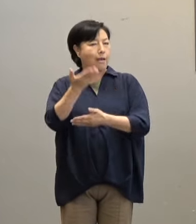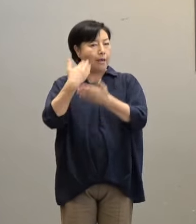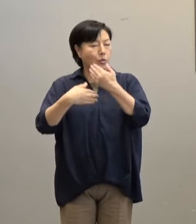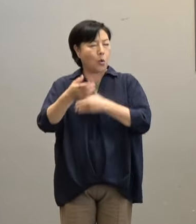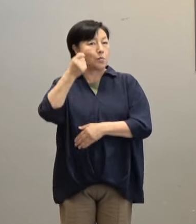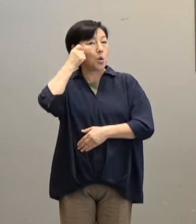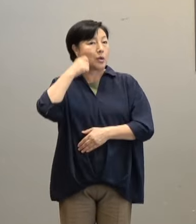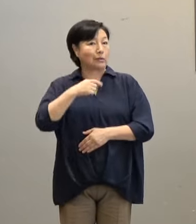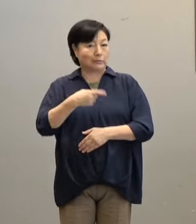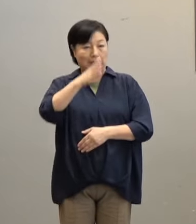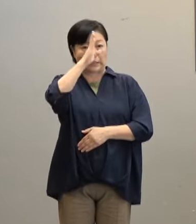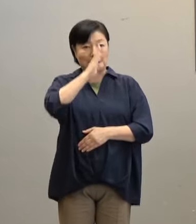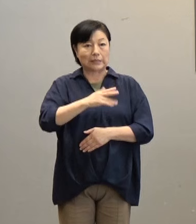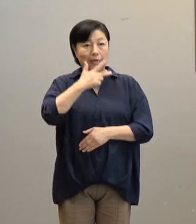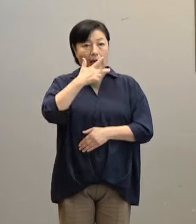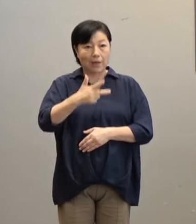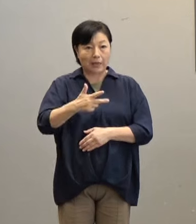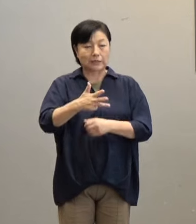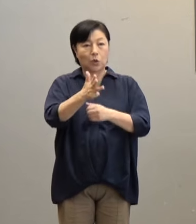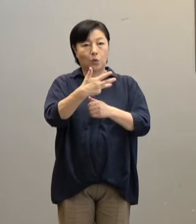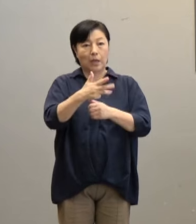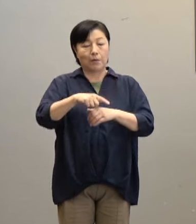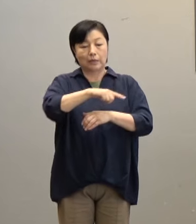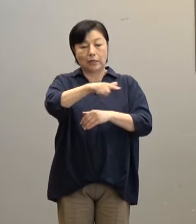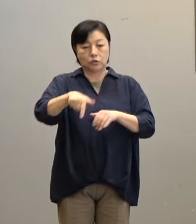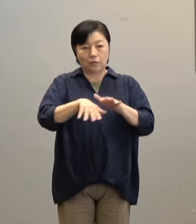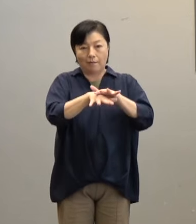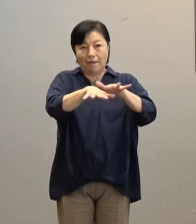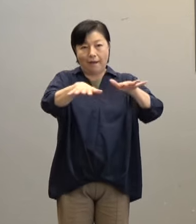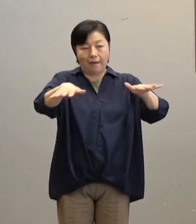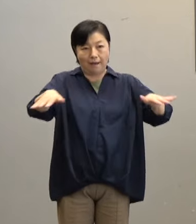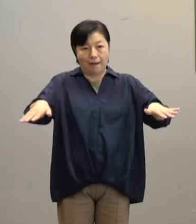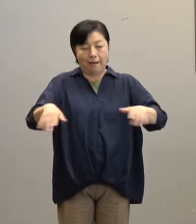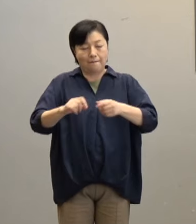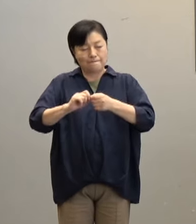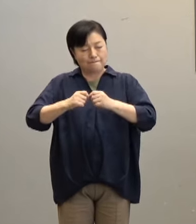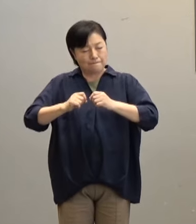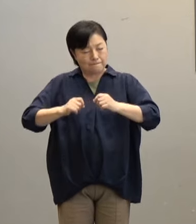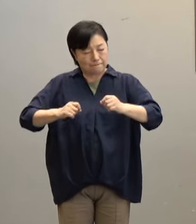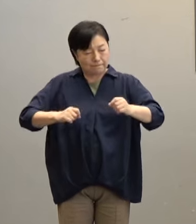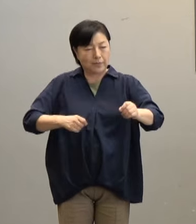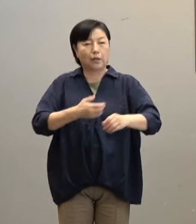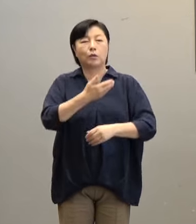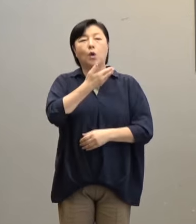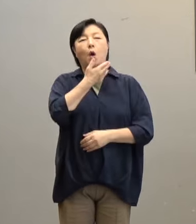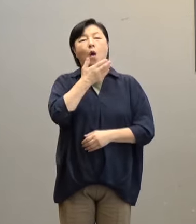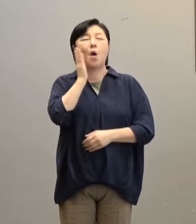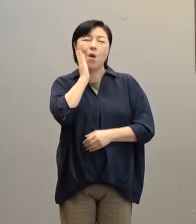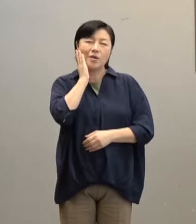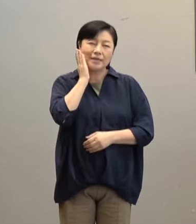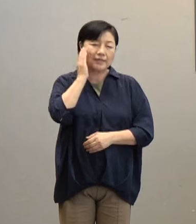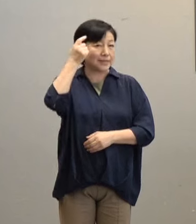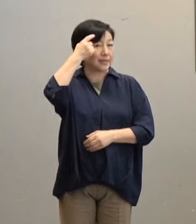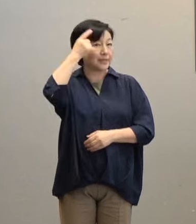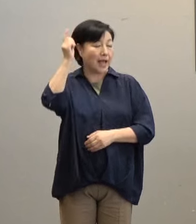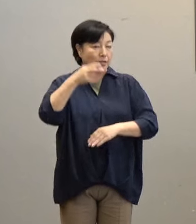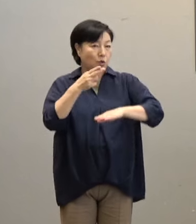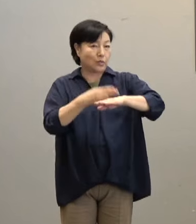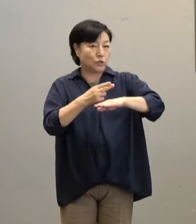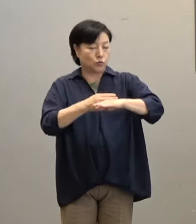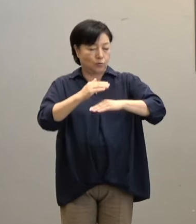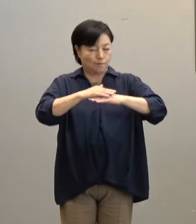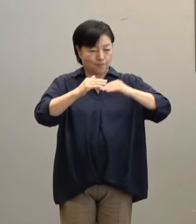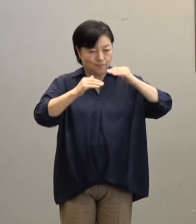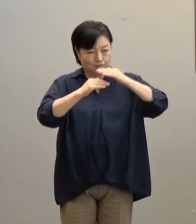の市川市八幡地区から広まったと言われ、長い年月をかけて美味しい梨を作る技術が蓄積をされ